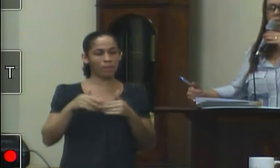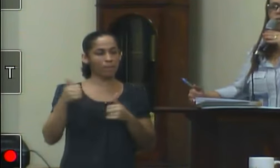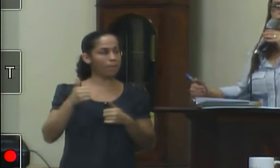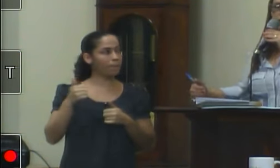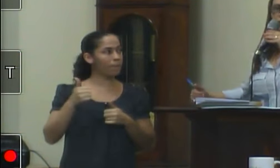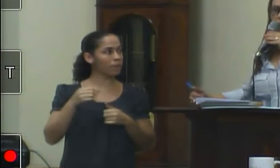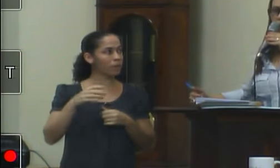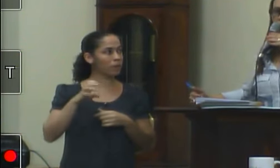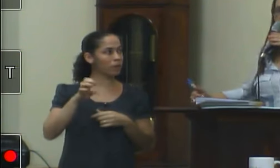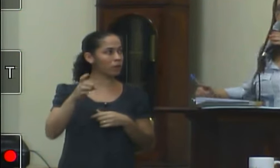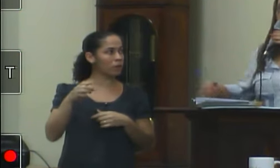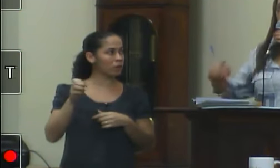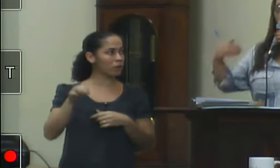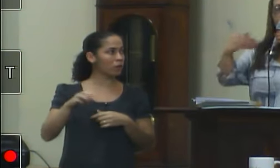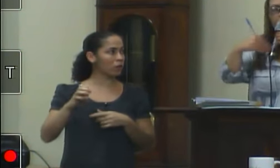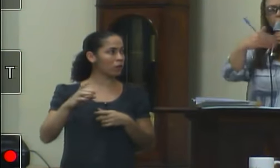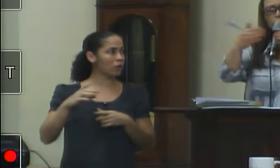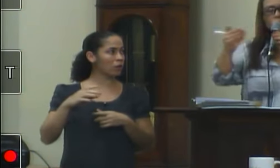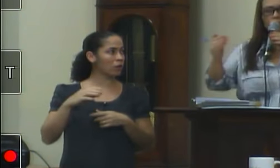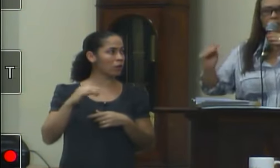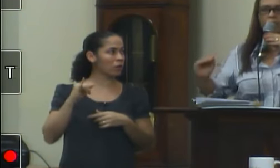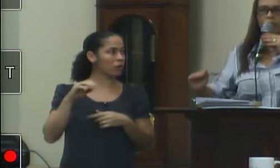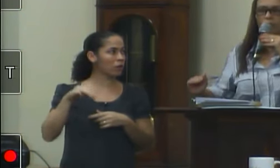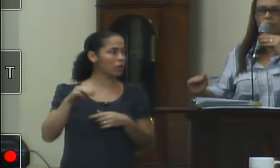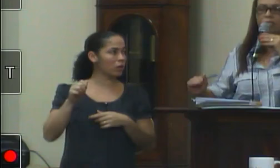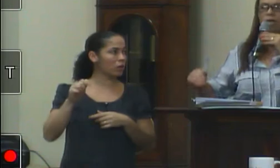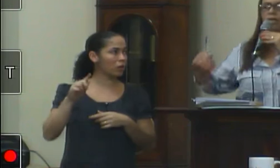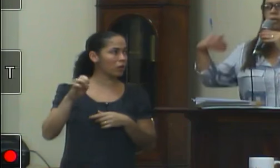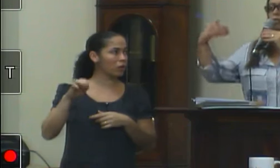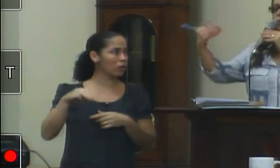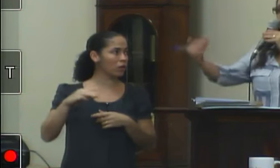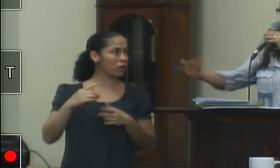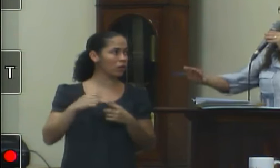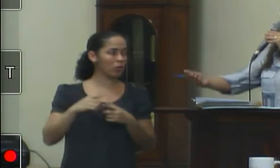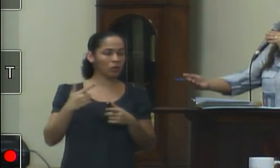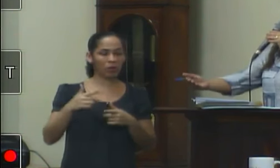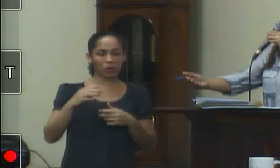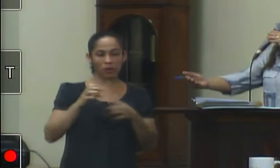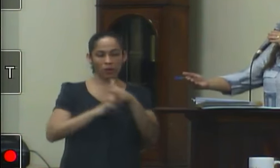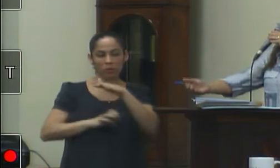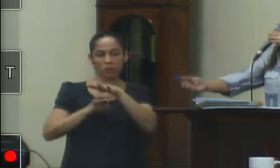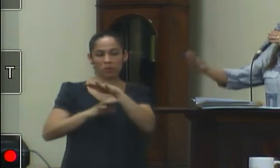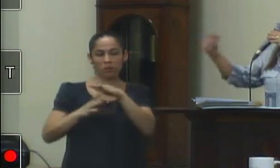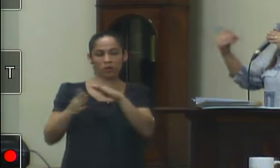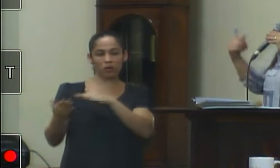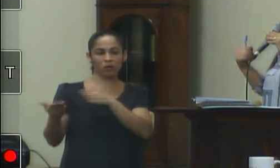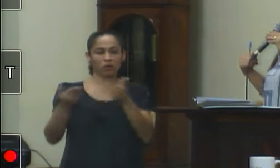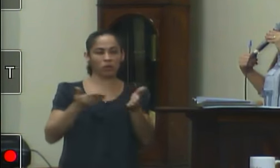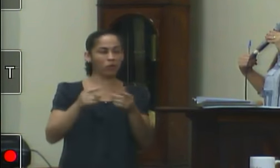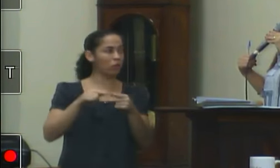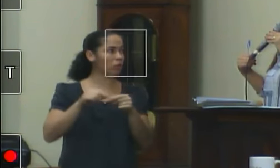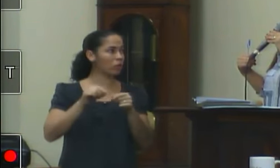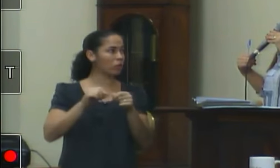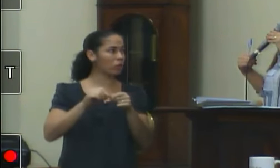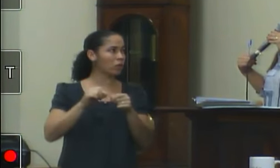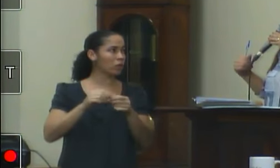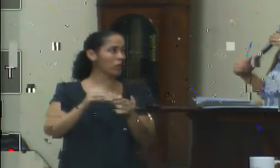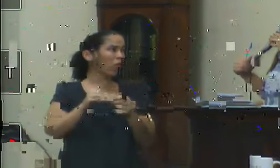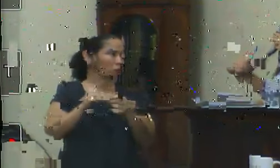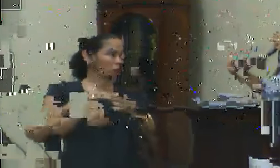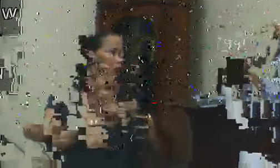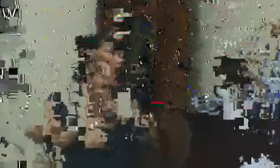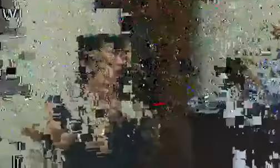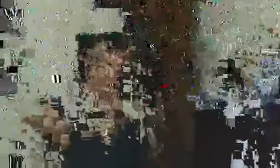imagem. Infelizmente, não vieram muitos prestadores. Então, os prestadores que vieram, nós fizemos essa